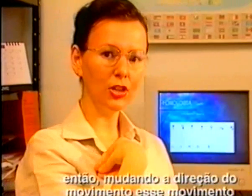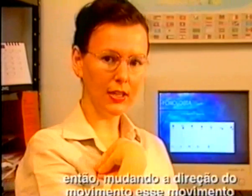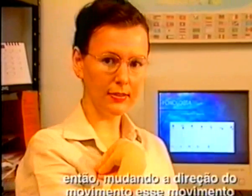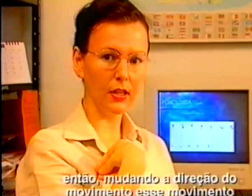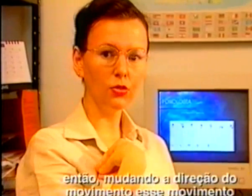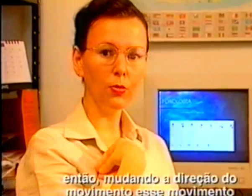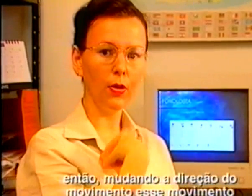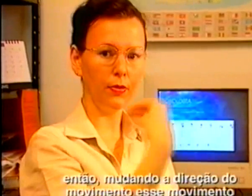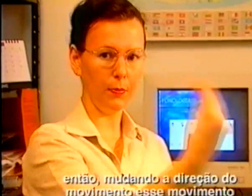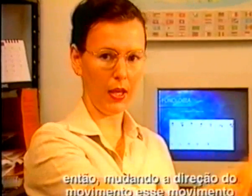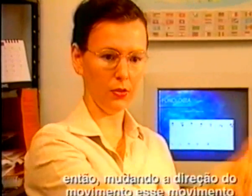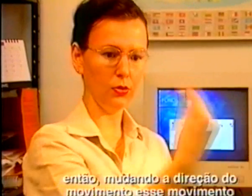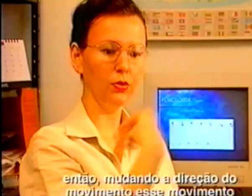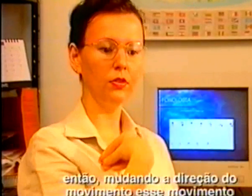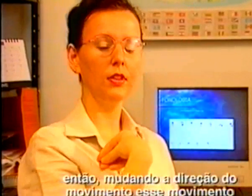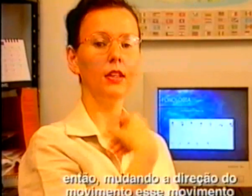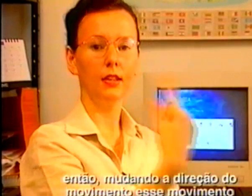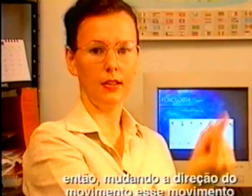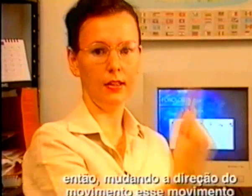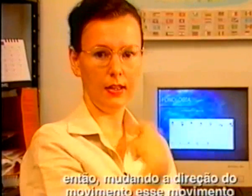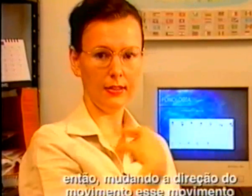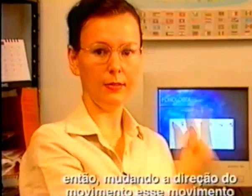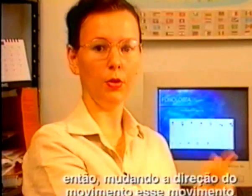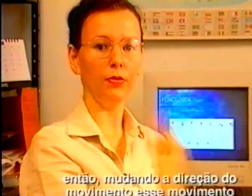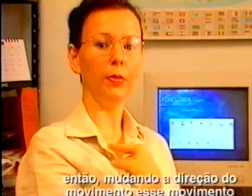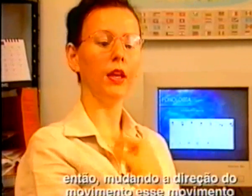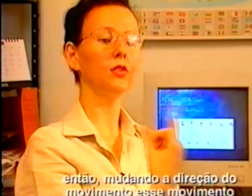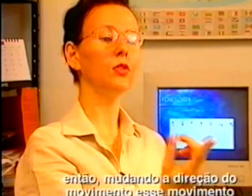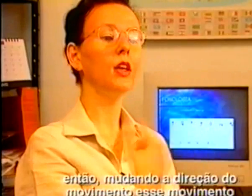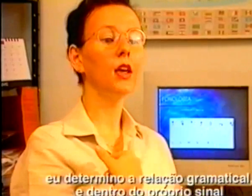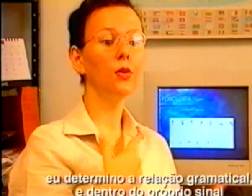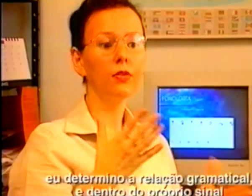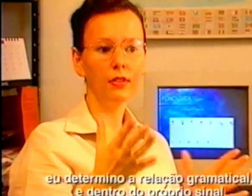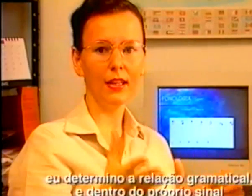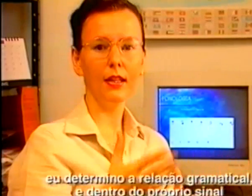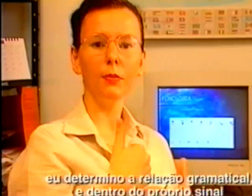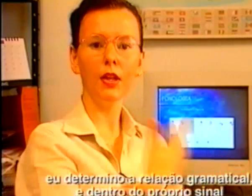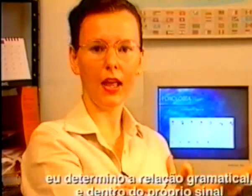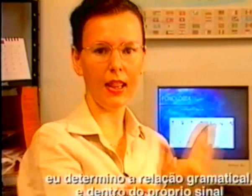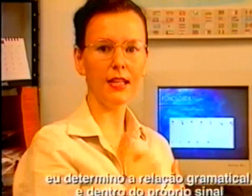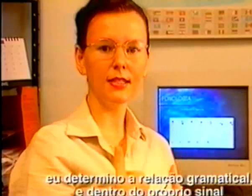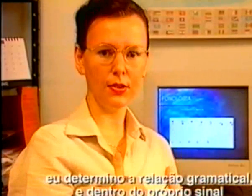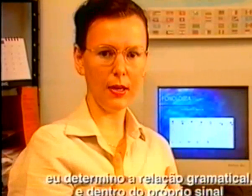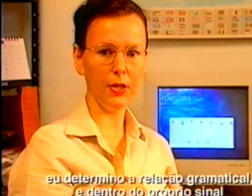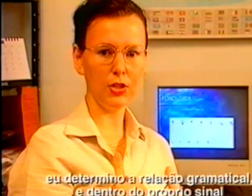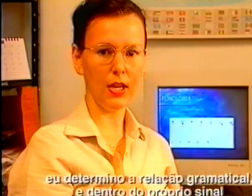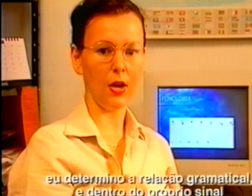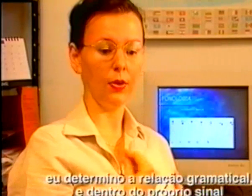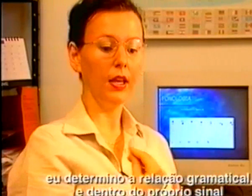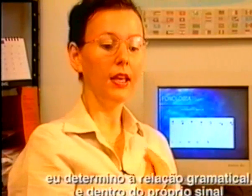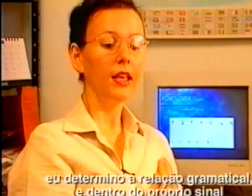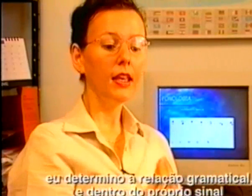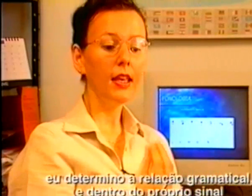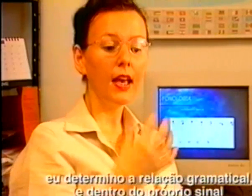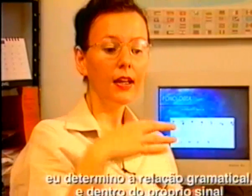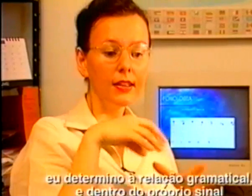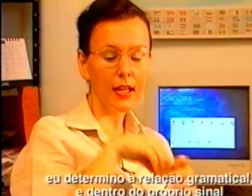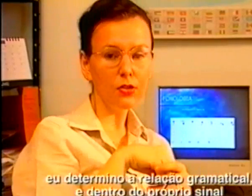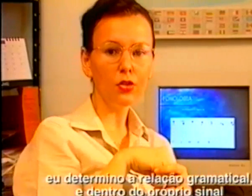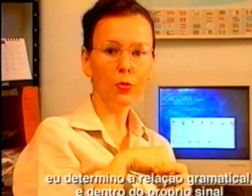a direção do movimento, esse movimento, eu determino a relação gramatical. E dentro